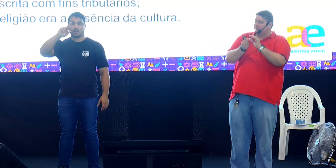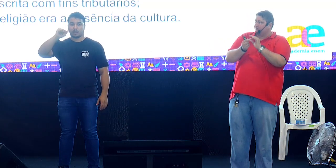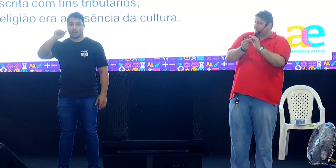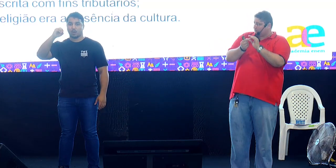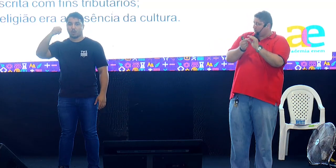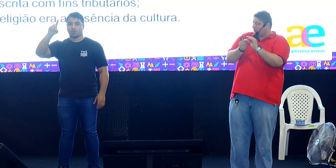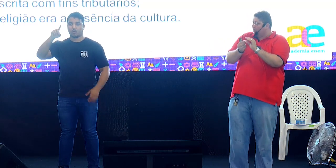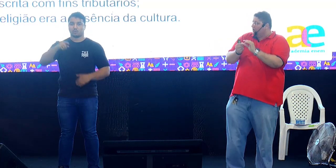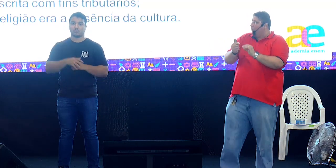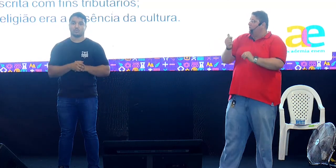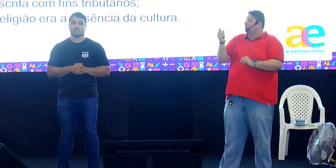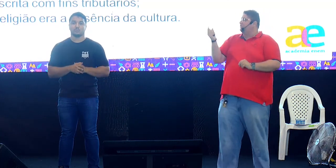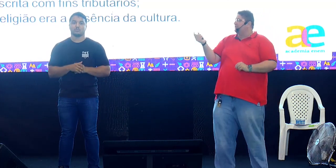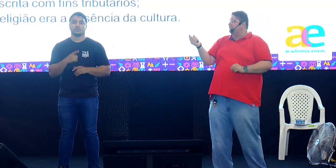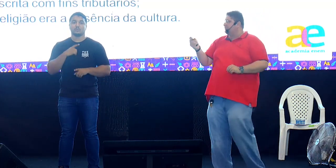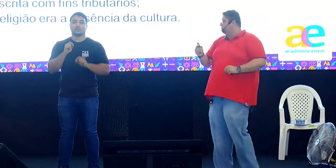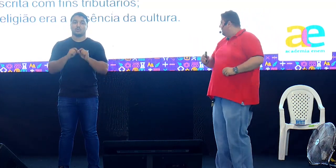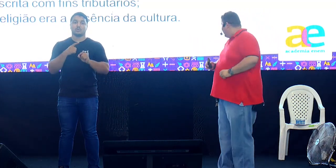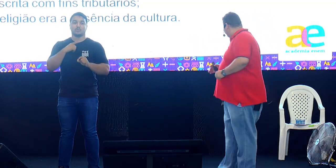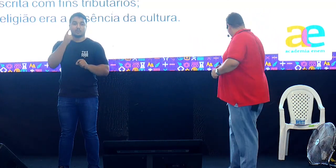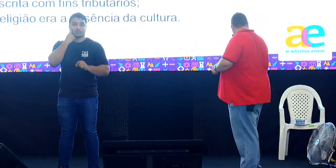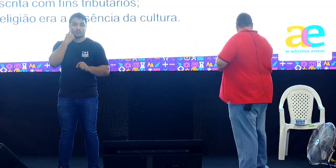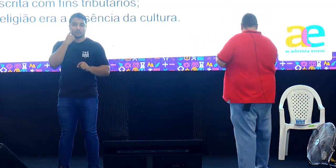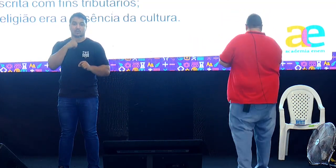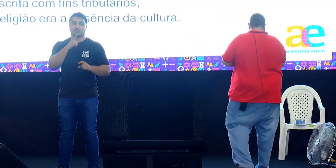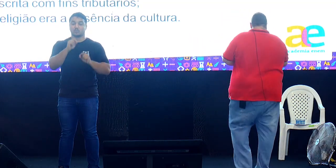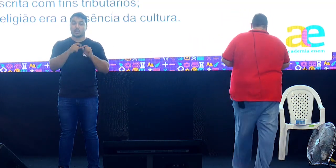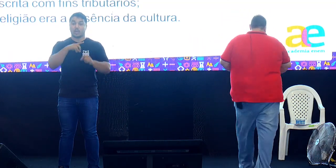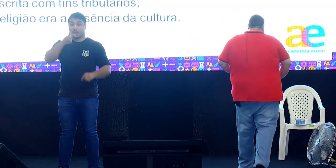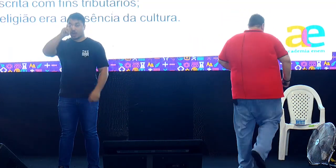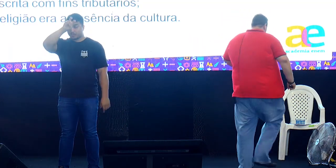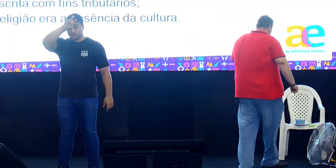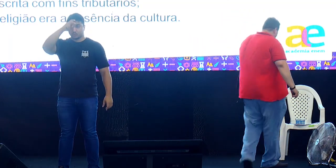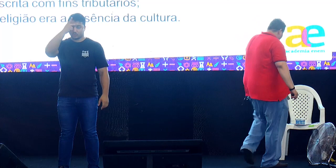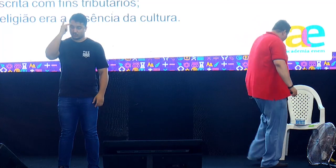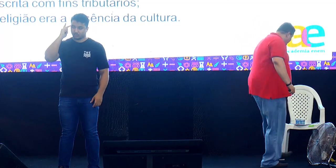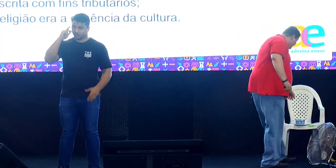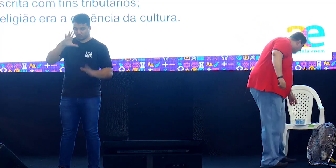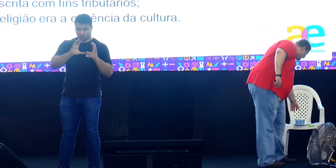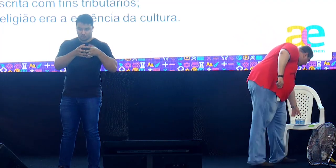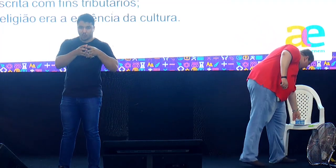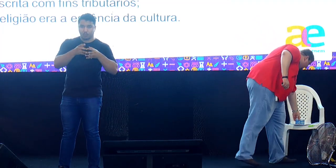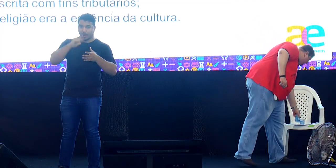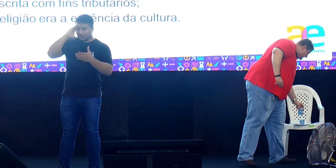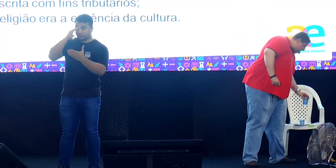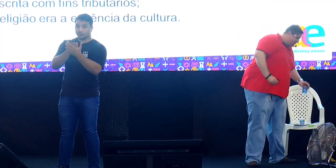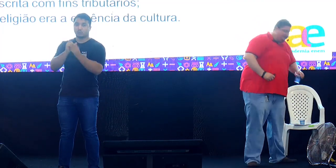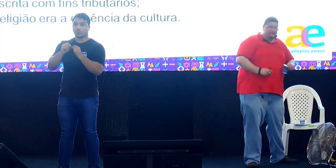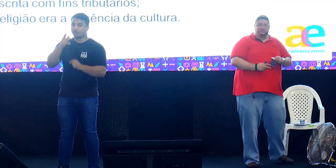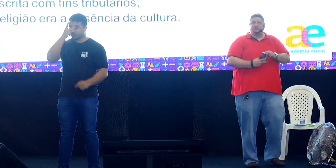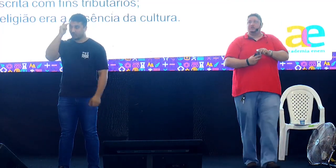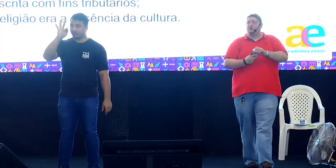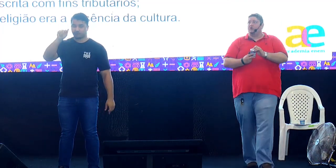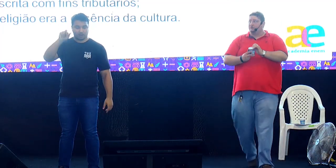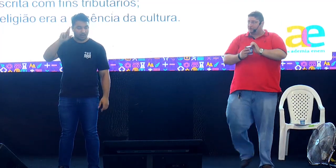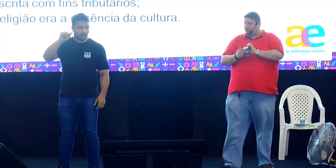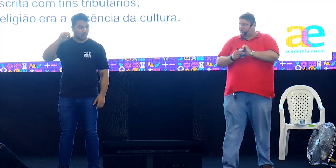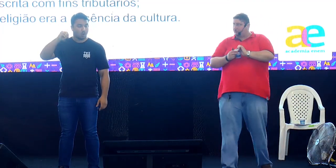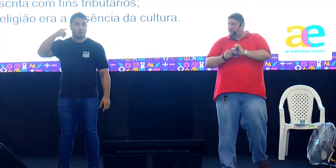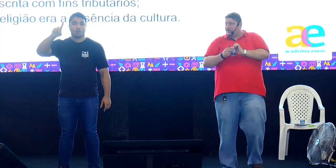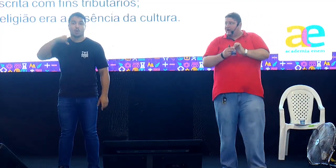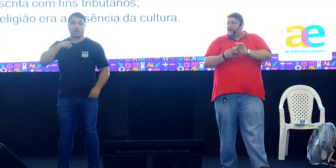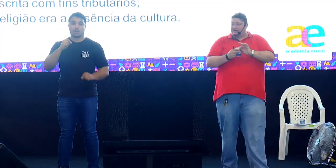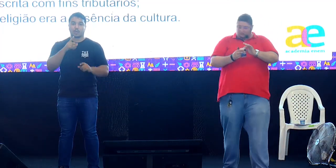pessoa. O egípcio acreditava que o faraó era descendente de